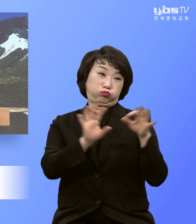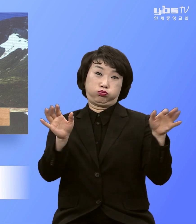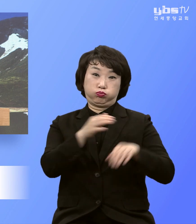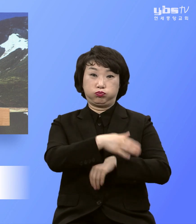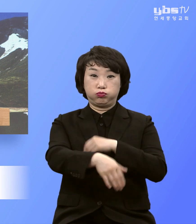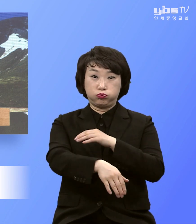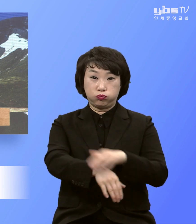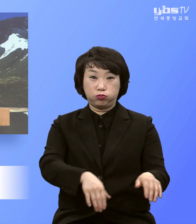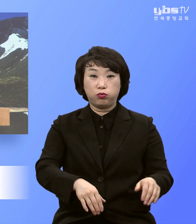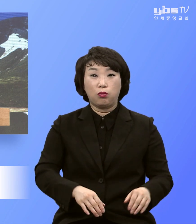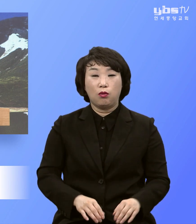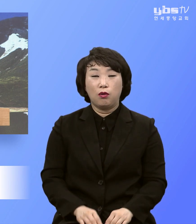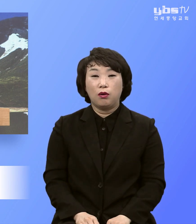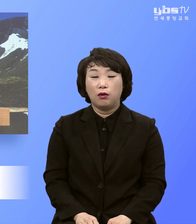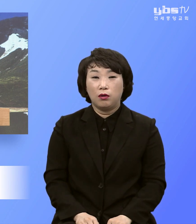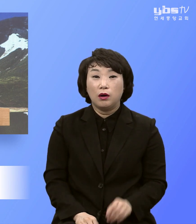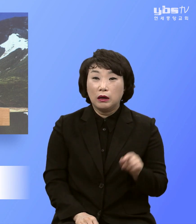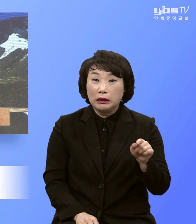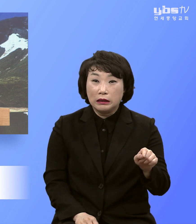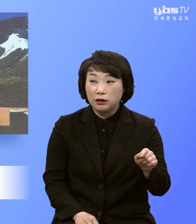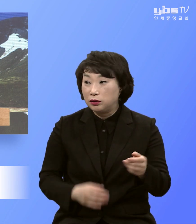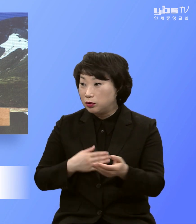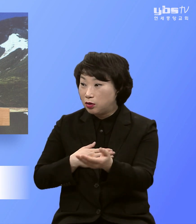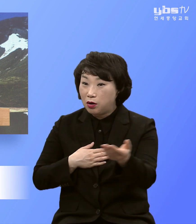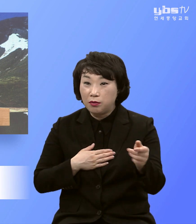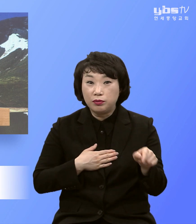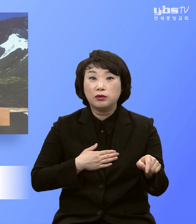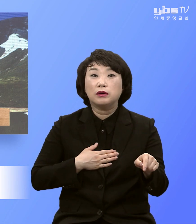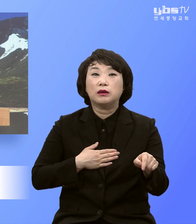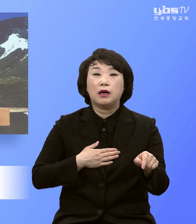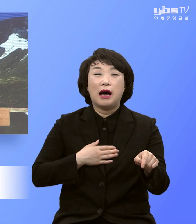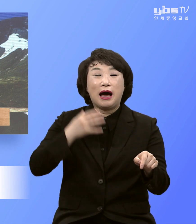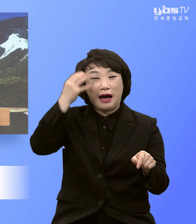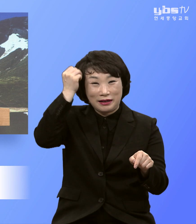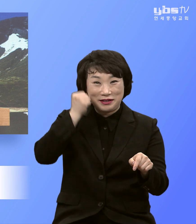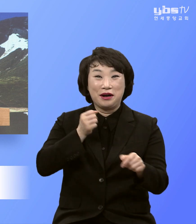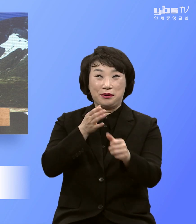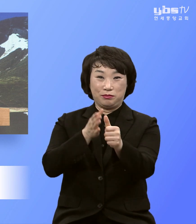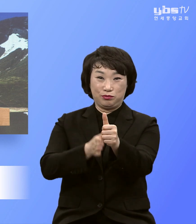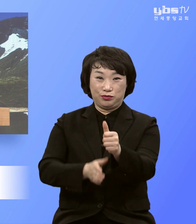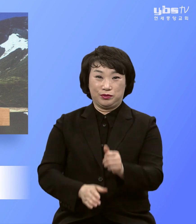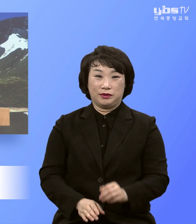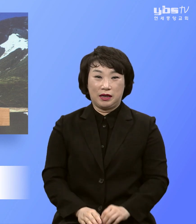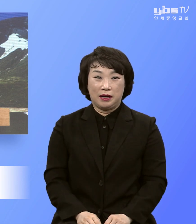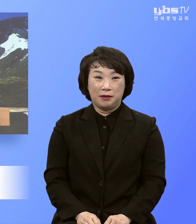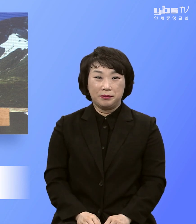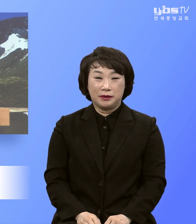상관하지 않으신다는 사실을 잘 아셔야 합니다.